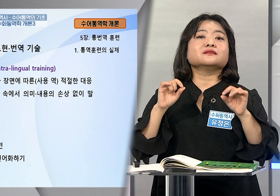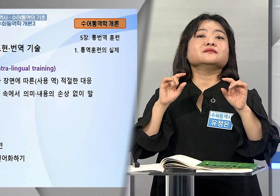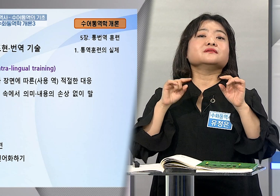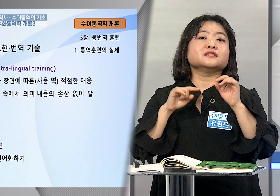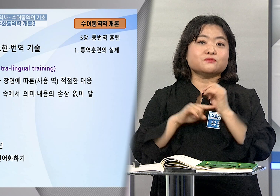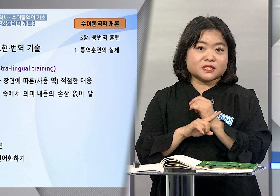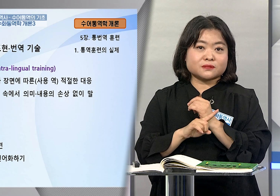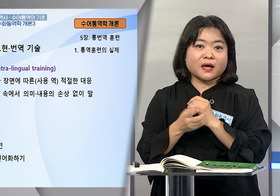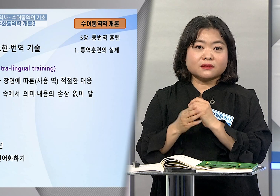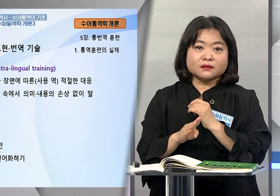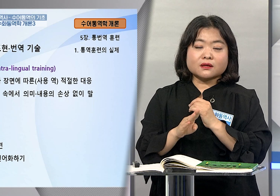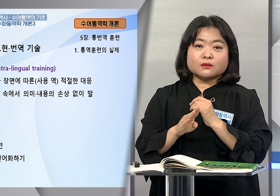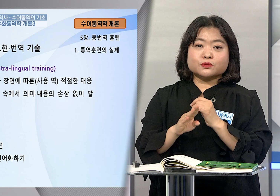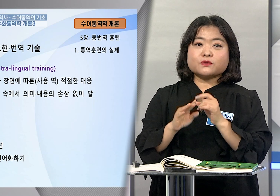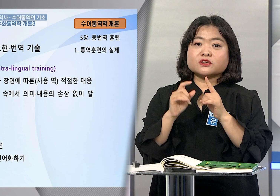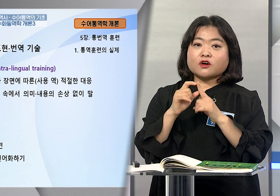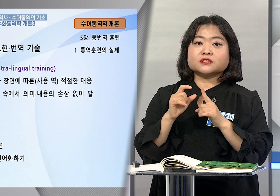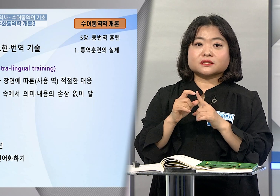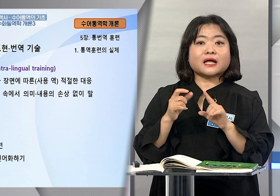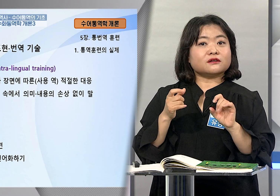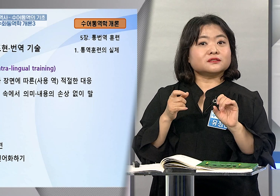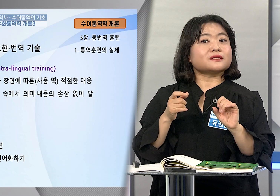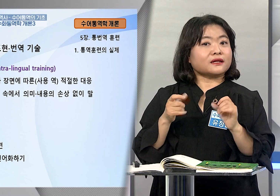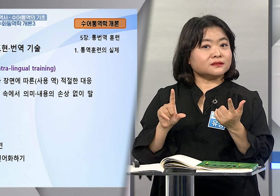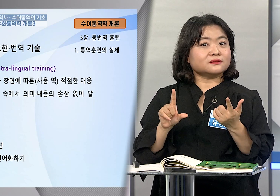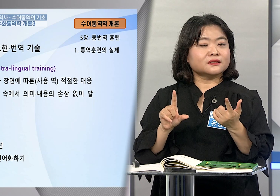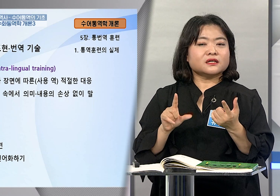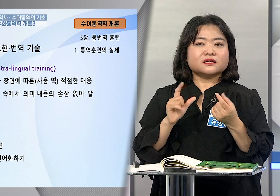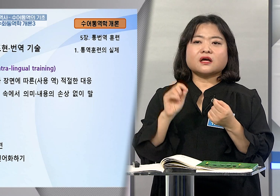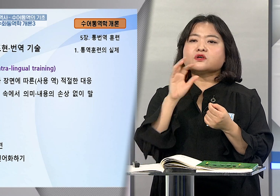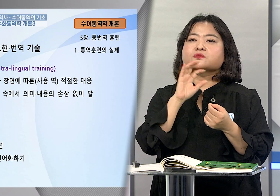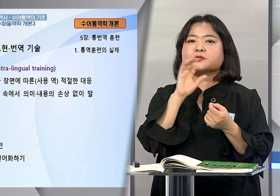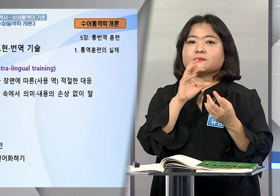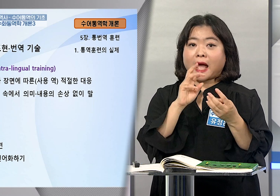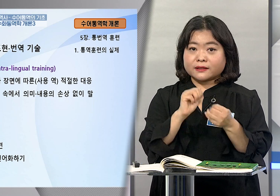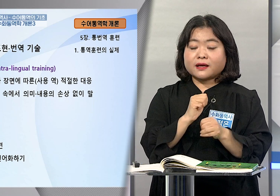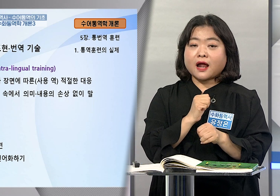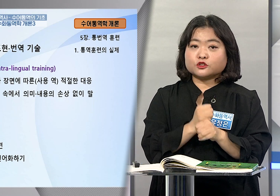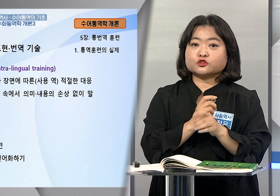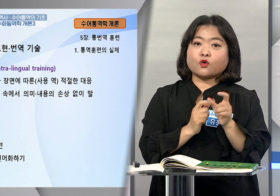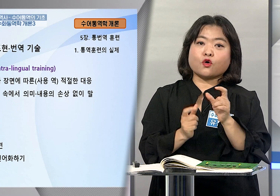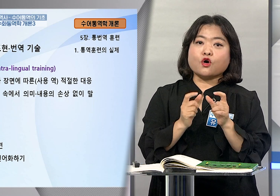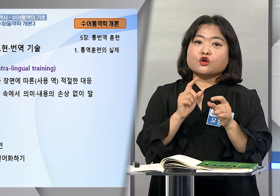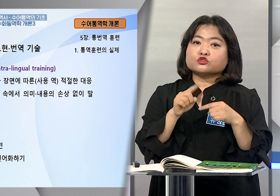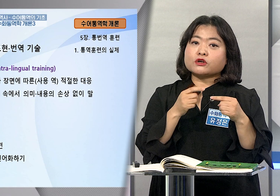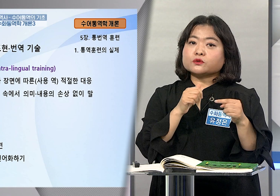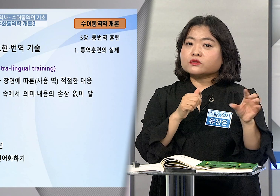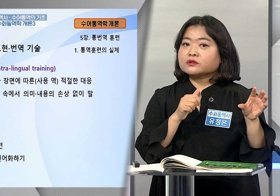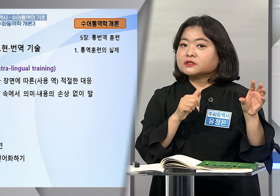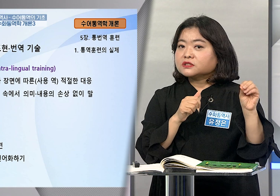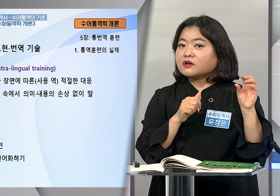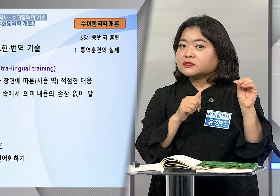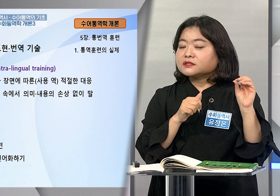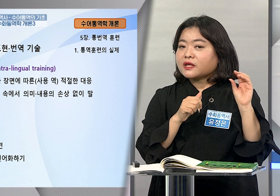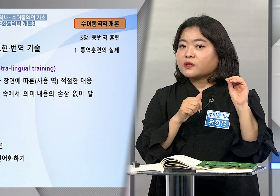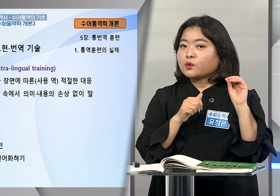같은 의미지만 분명히 형식, 단어는 다른 이러한 연습들을 많이 할수록 수화 통역을 들었을